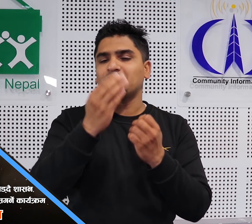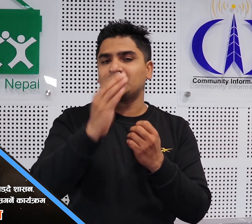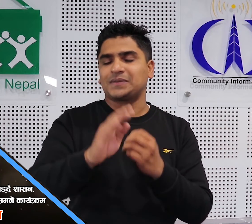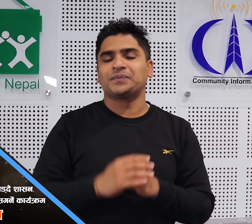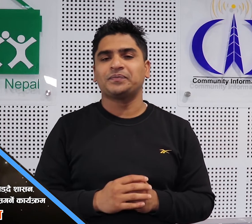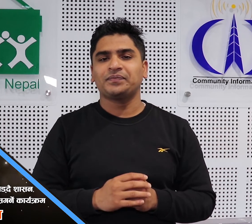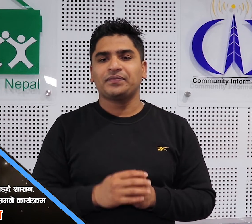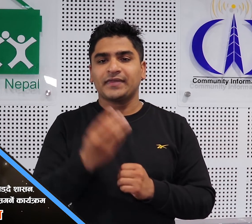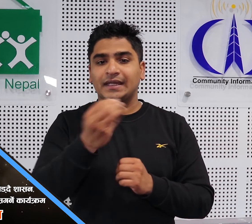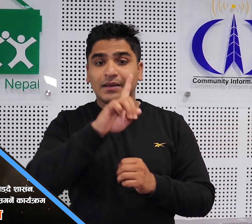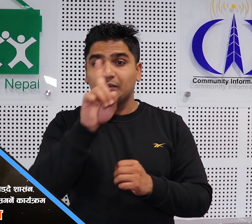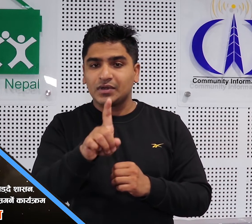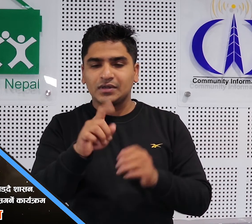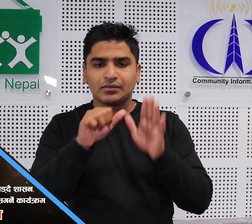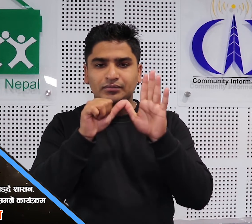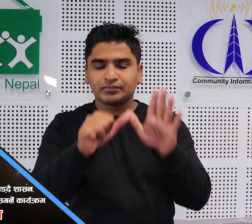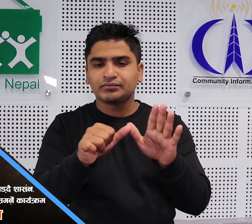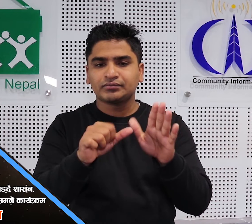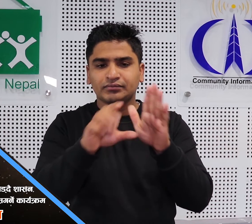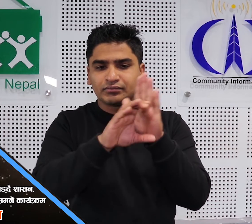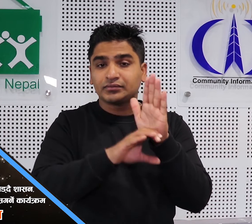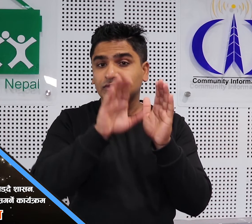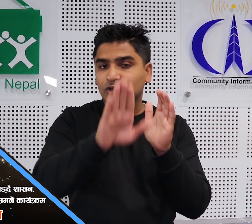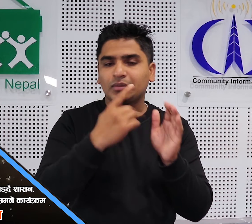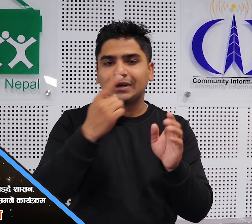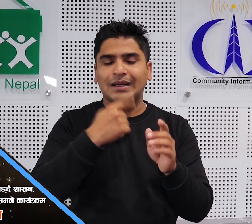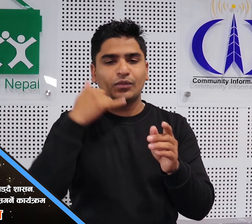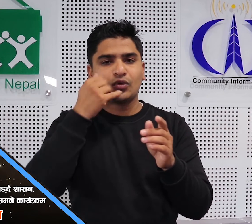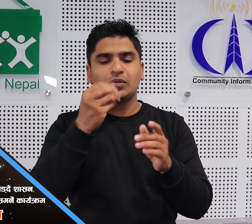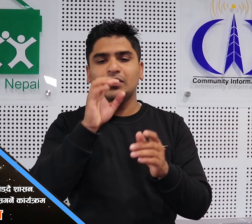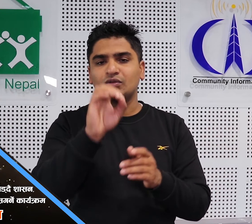सक्नुहुनेछ। केही प्रश्न, प्रतिक्रिया र टिप्पणी छन् भने हाम्रो टेलिफोन नम्बर